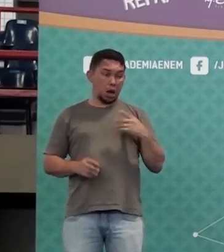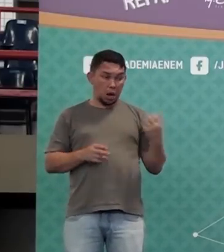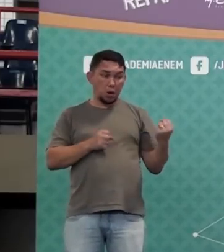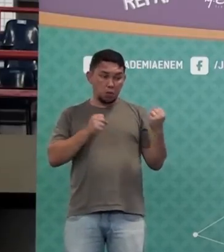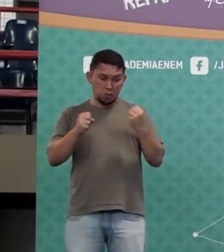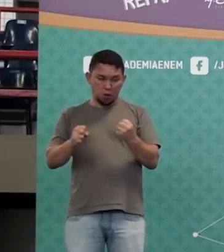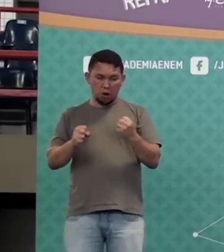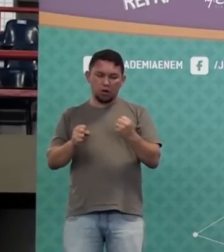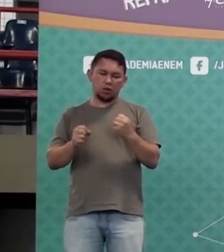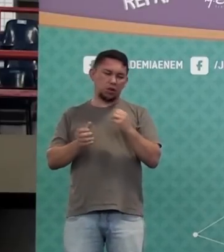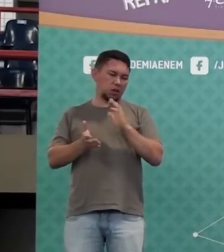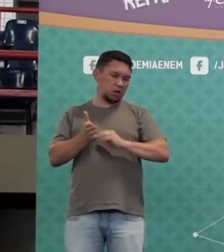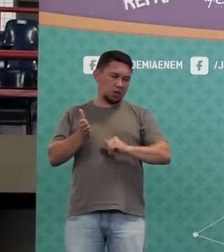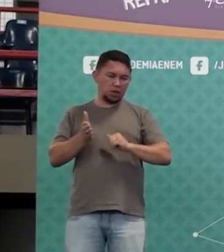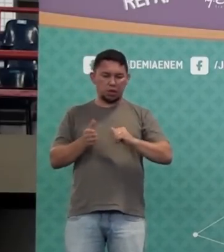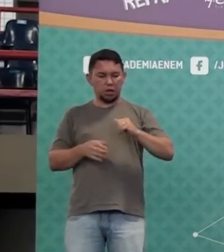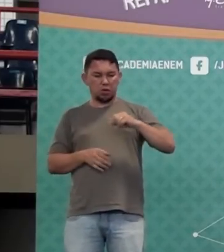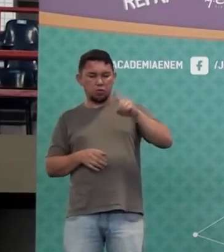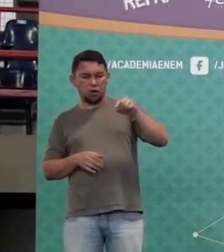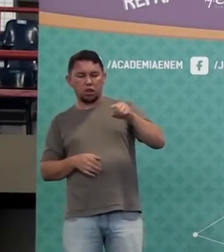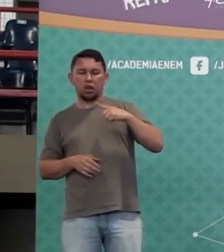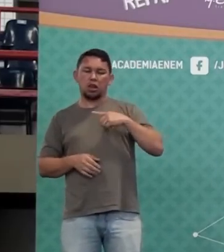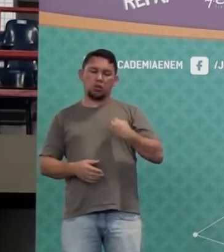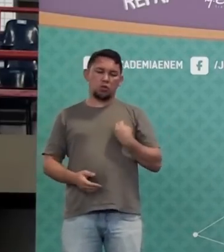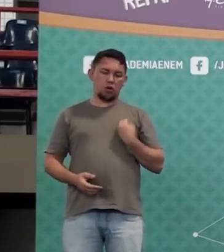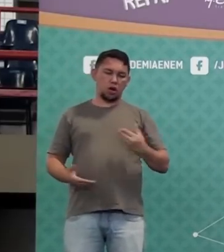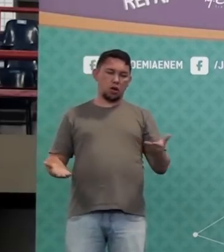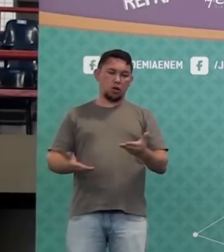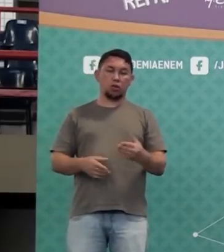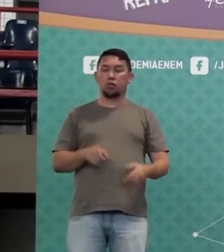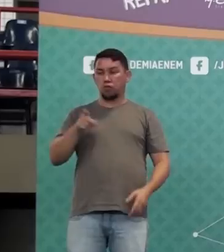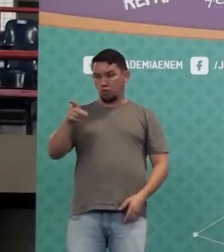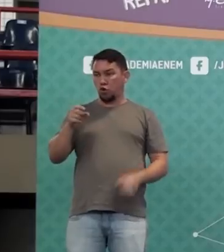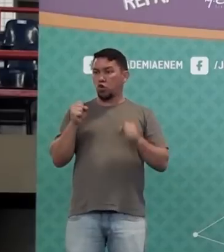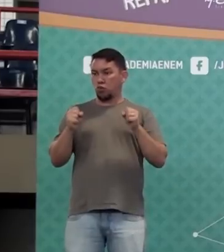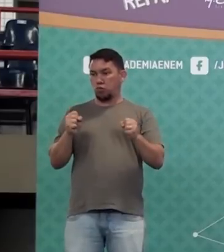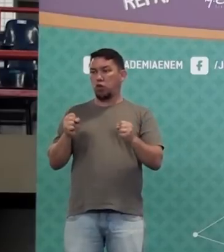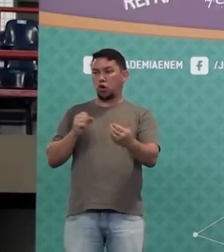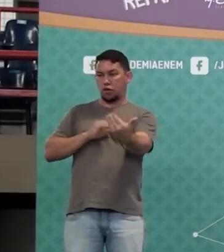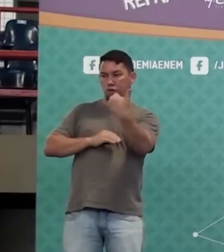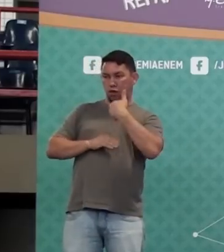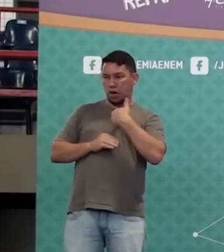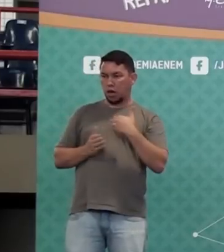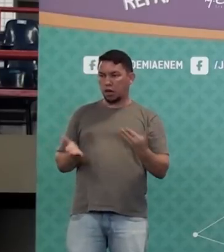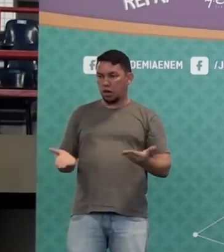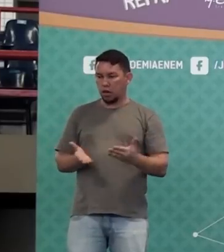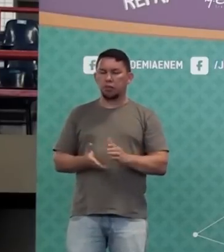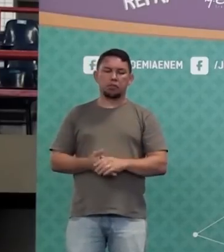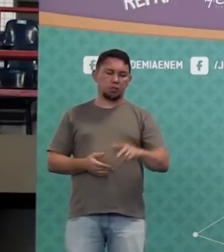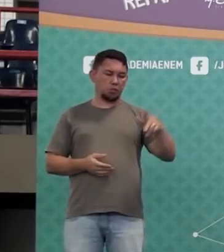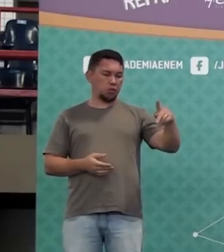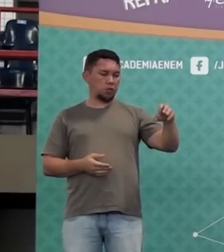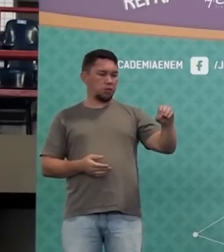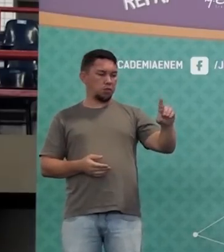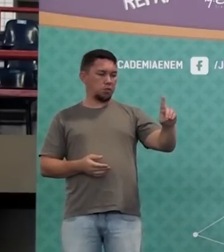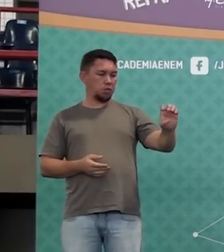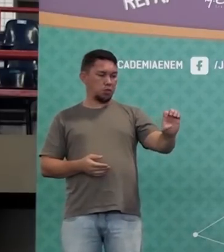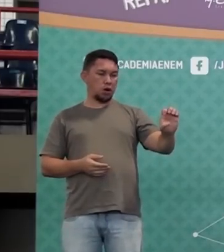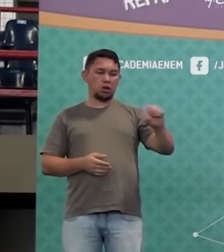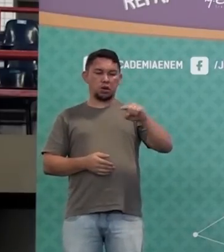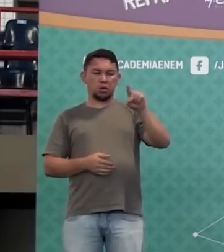sem acento, é presente. Se eu dissesse, você pode vir aqui? Pode, sem